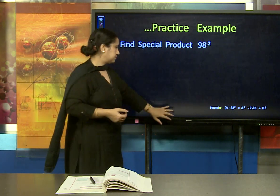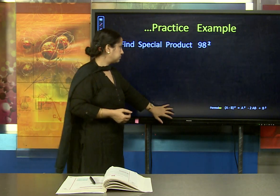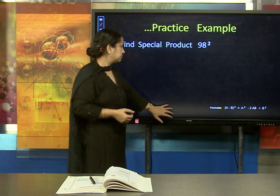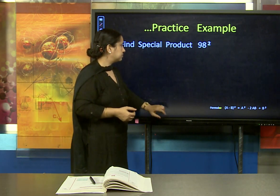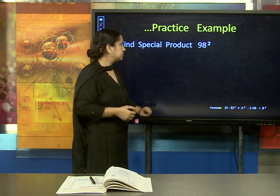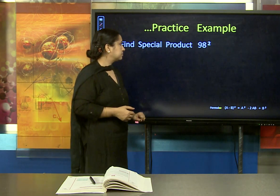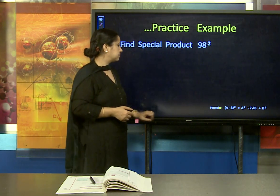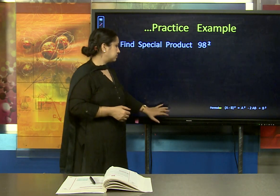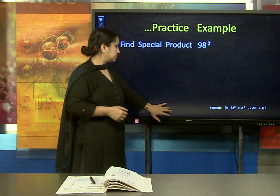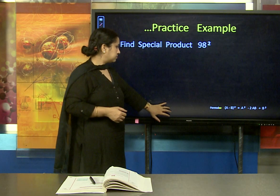हैं।